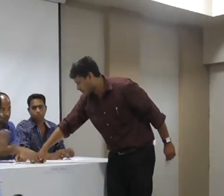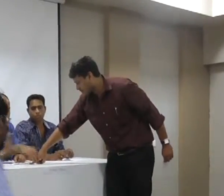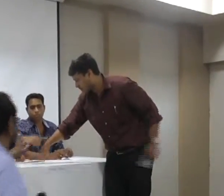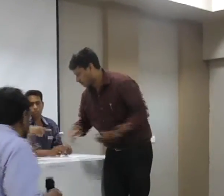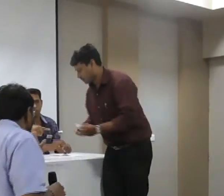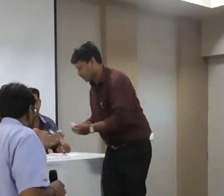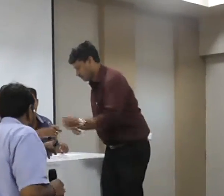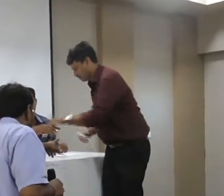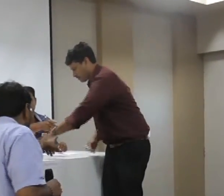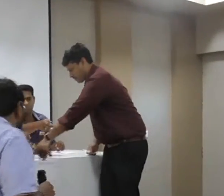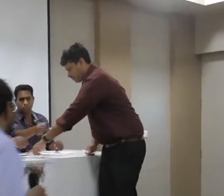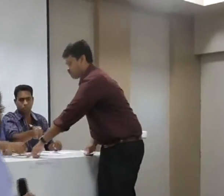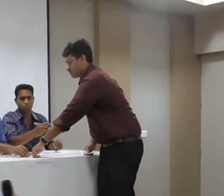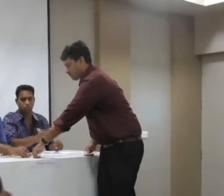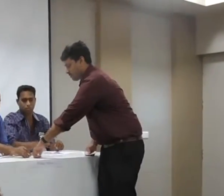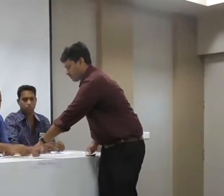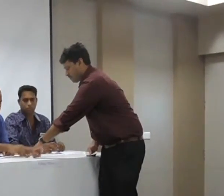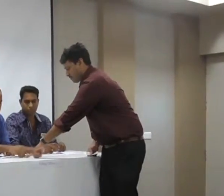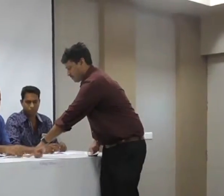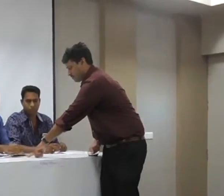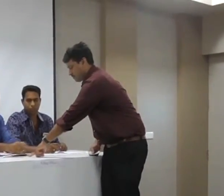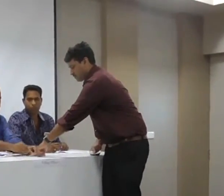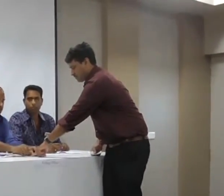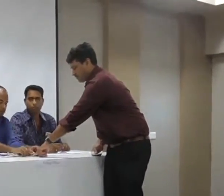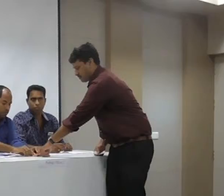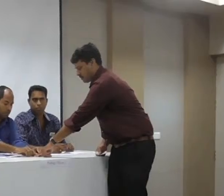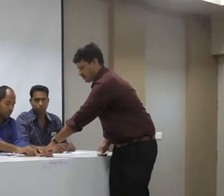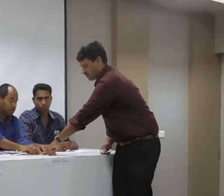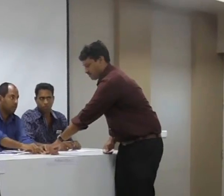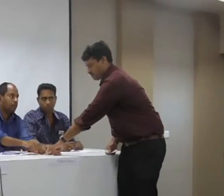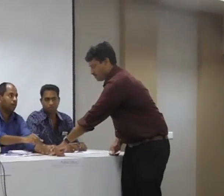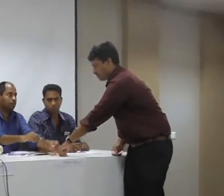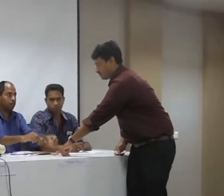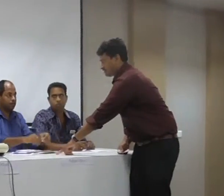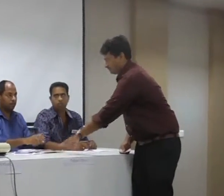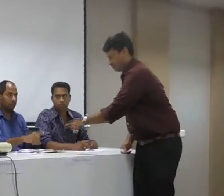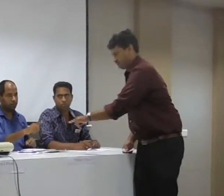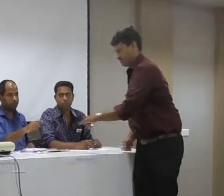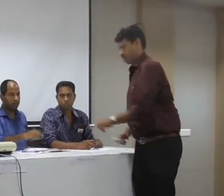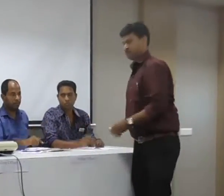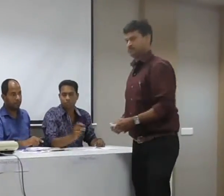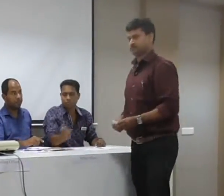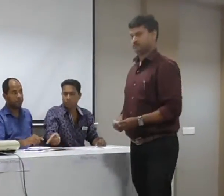Sign करून झालं. दावा. Sign करून झालं की ink करणार.